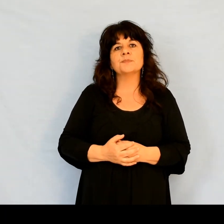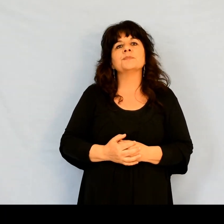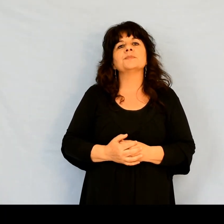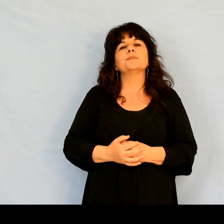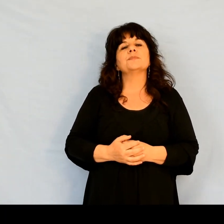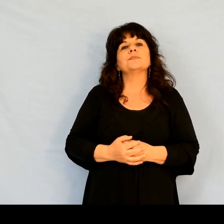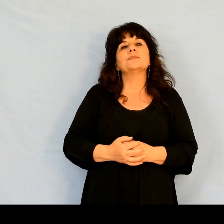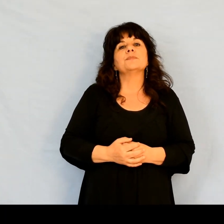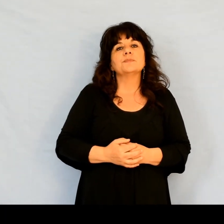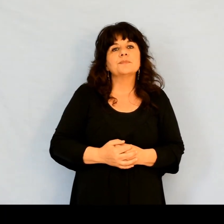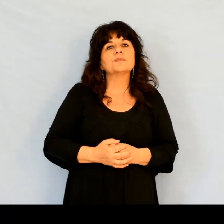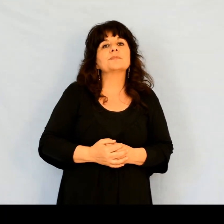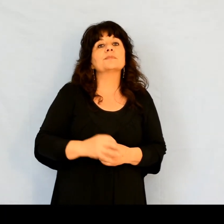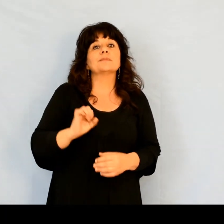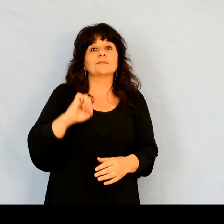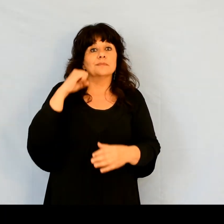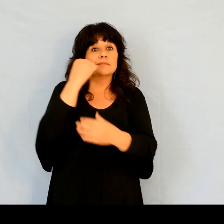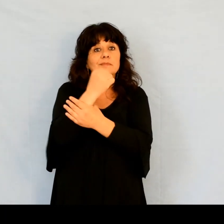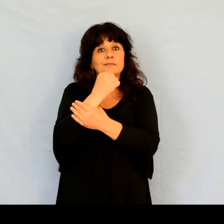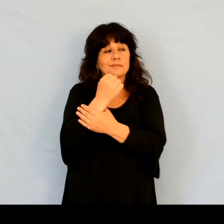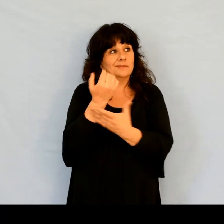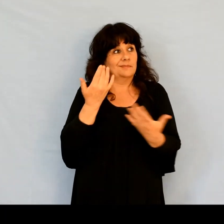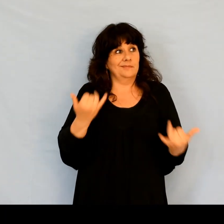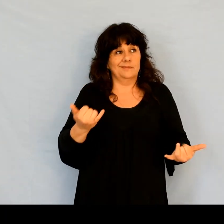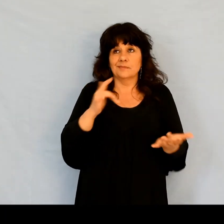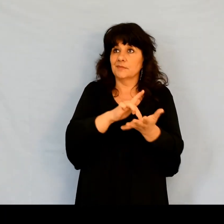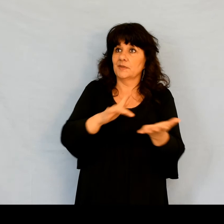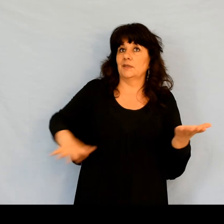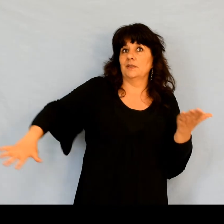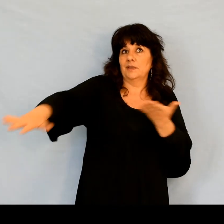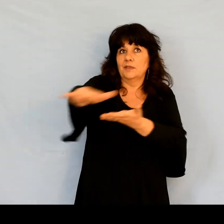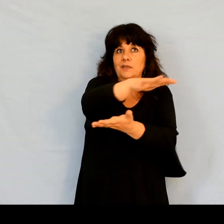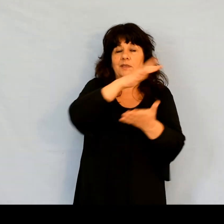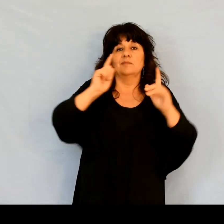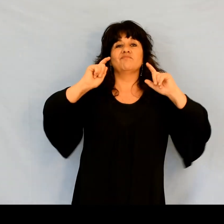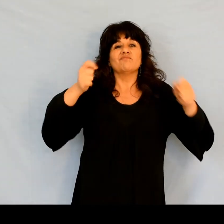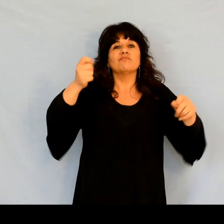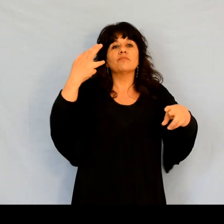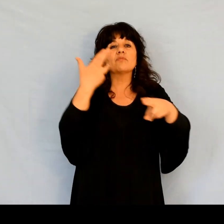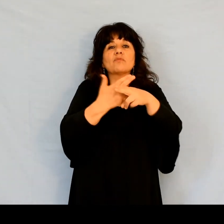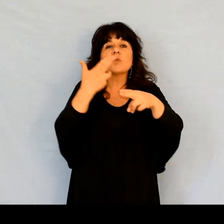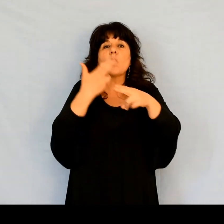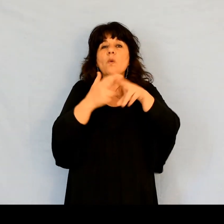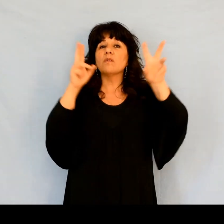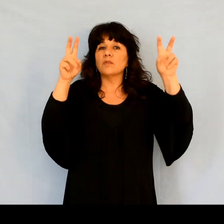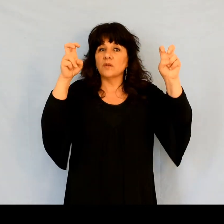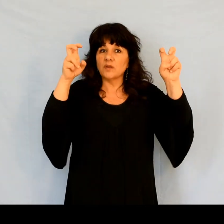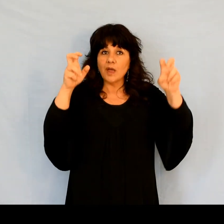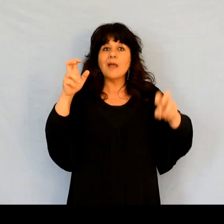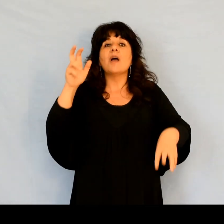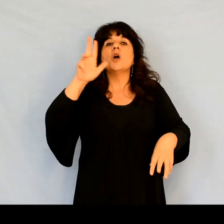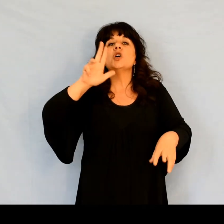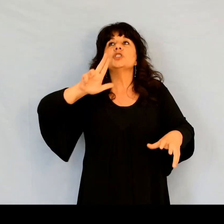Abraham donna à ce lieu le nom de « Le Seigneur voit ». On l'appelle